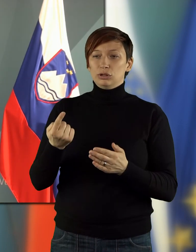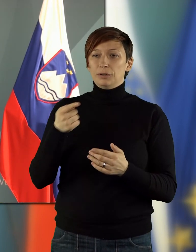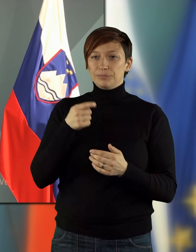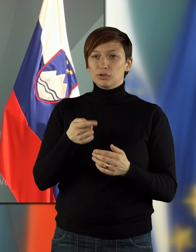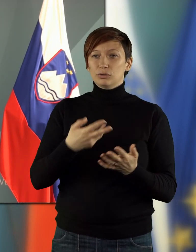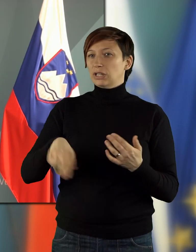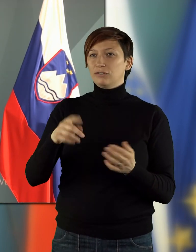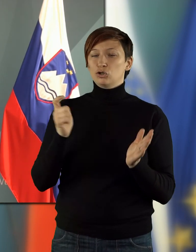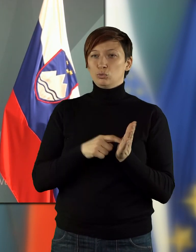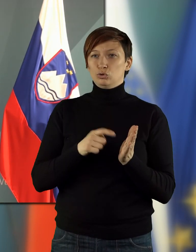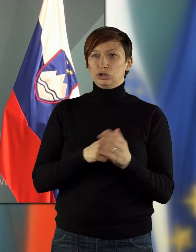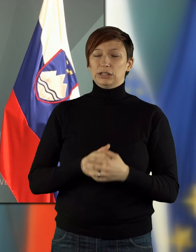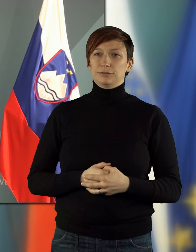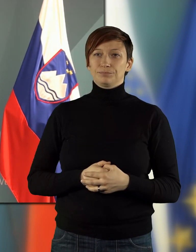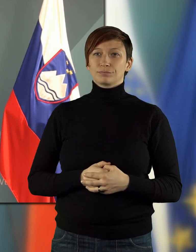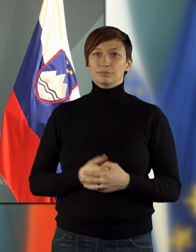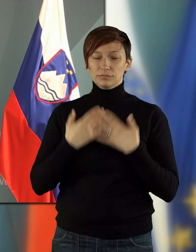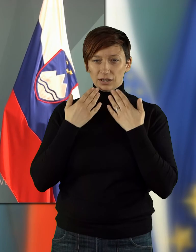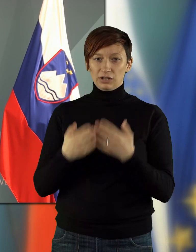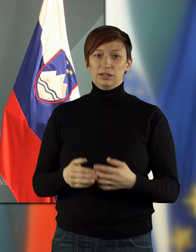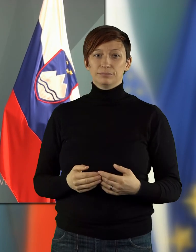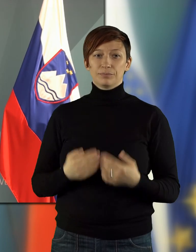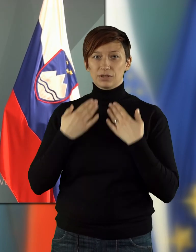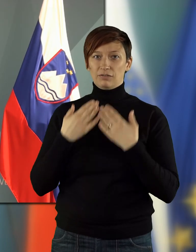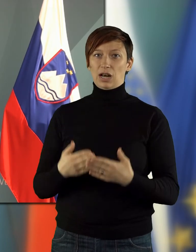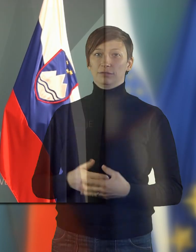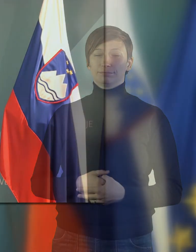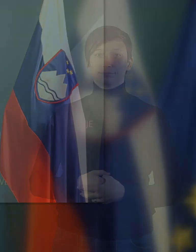poleg tega, kar se je zdaj zgodilo, največji očitek. Hvala.